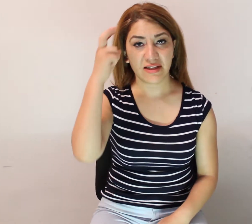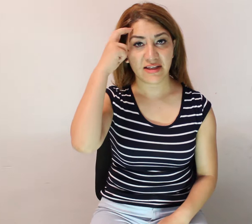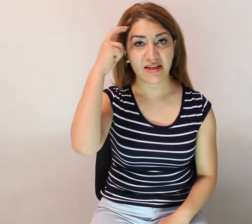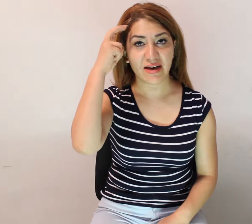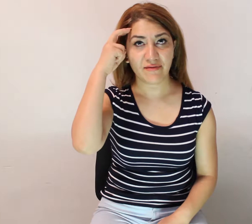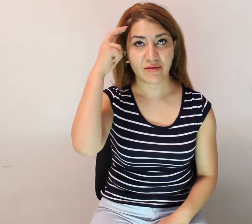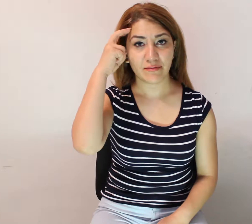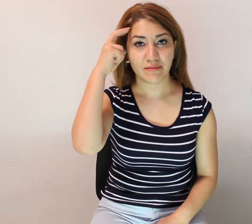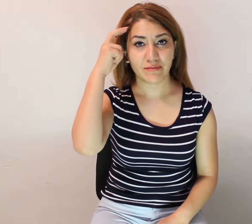Կիև,